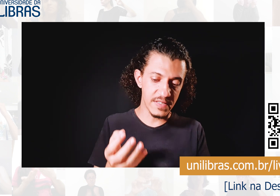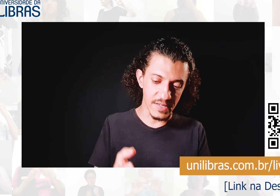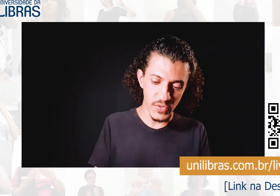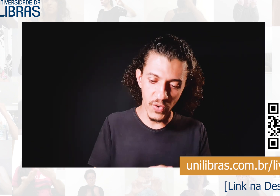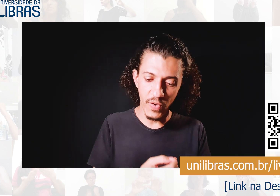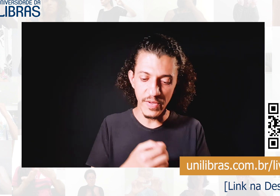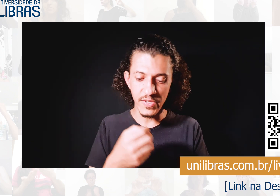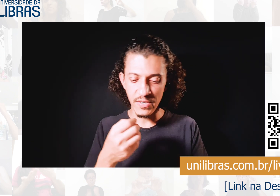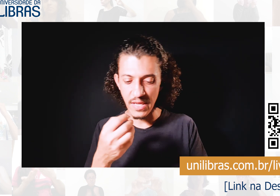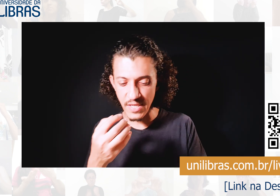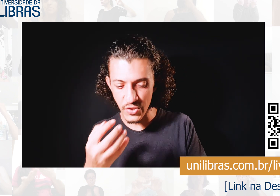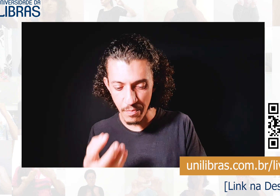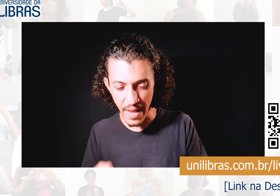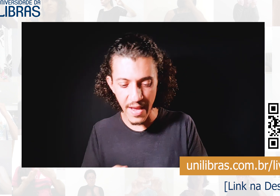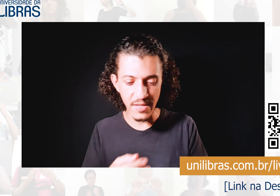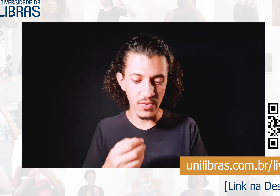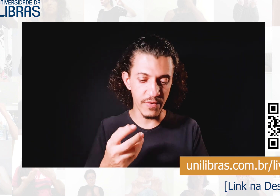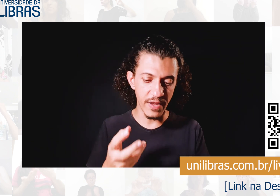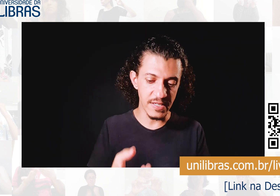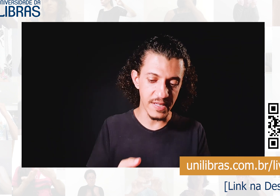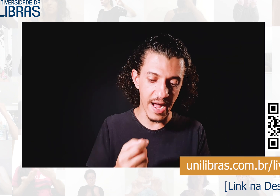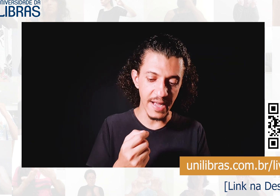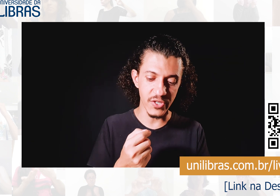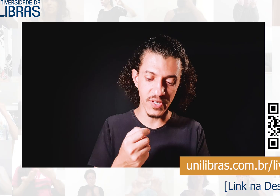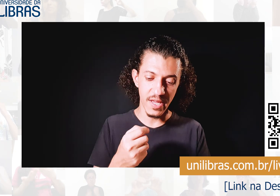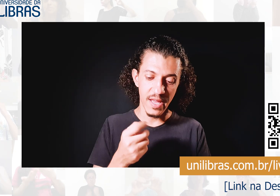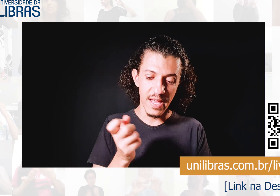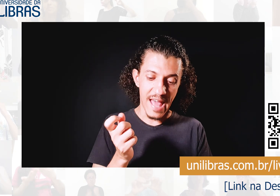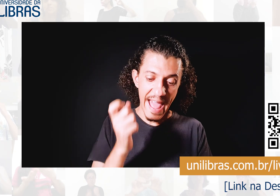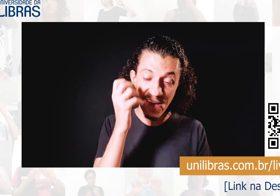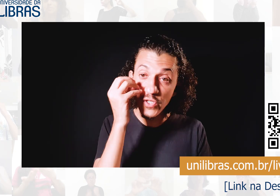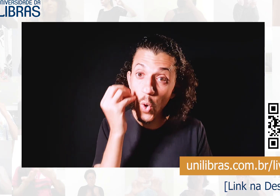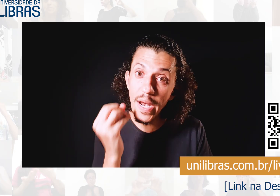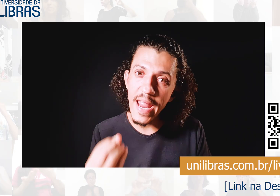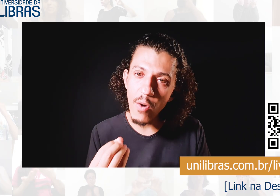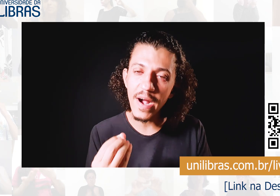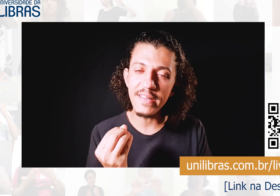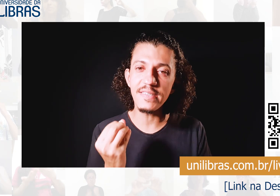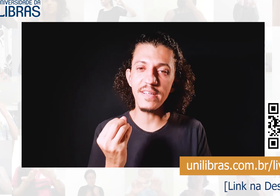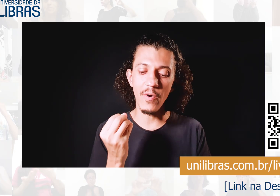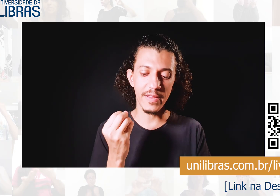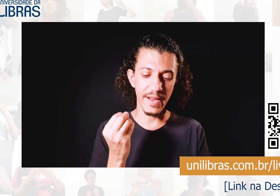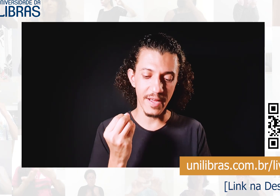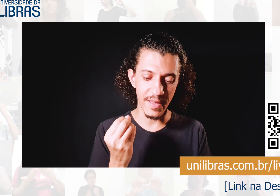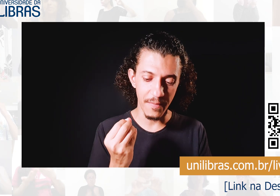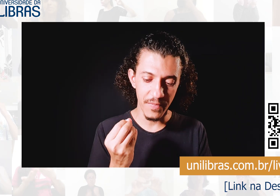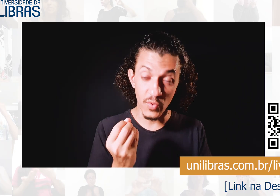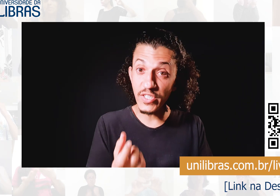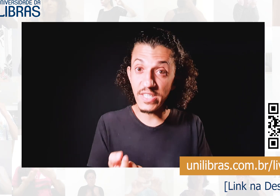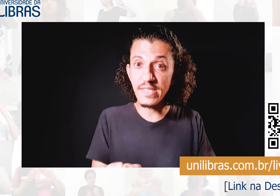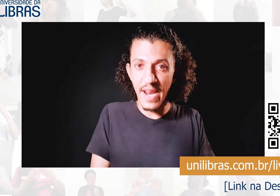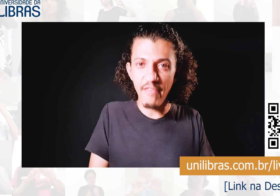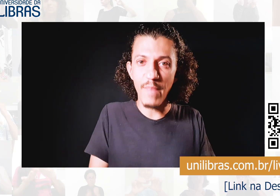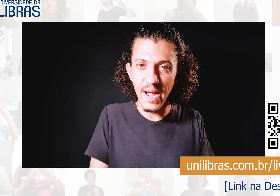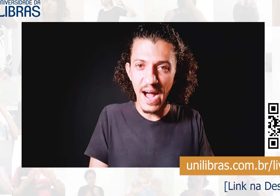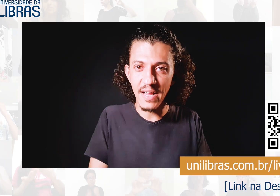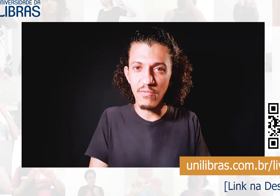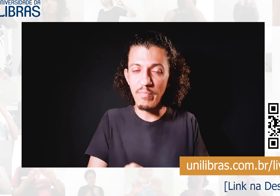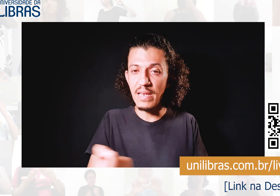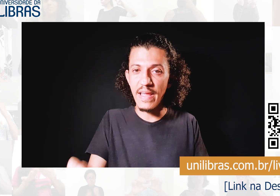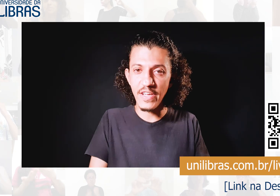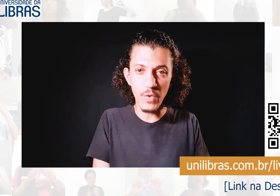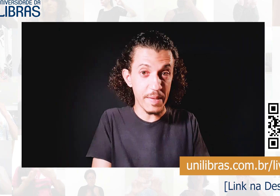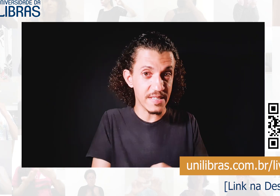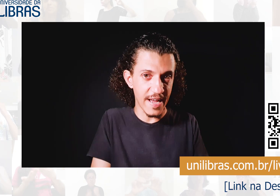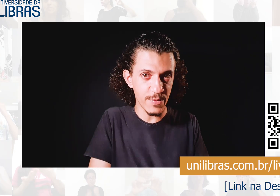de felicitações, desejos de bênçãos, de felicidades. Ela escolheu cada sinal que estaria aqui. Quando a gente escreve uma carta,